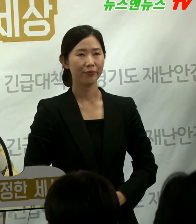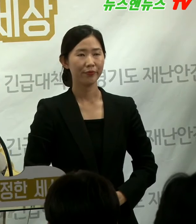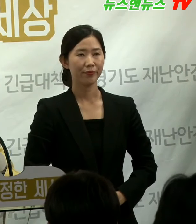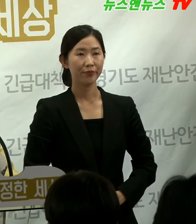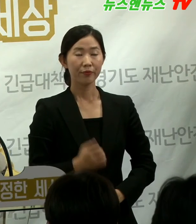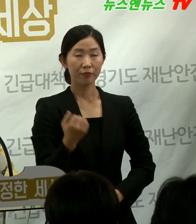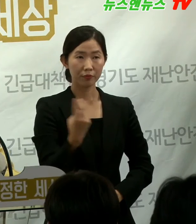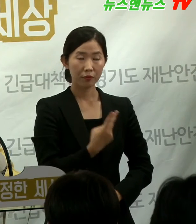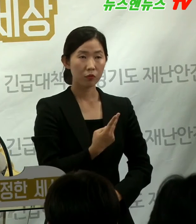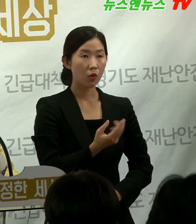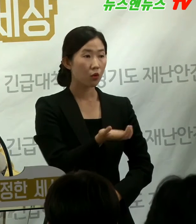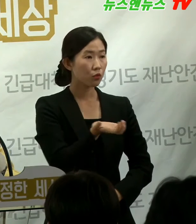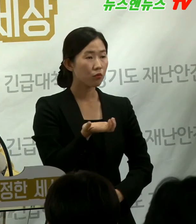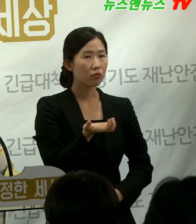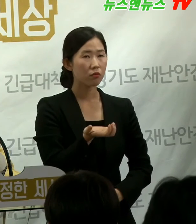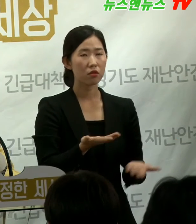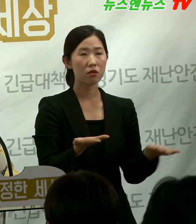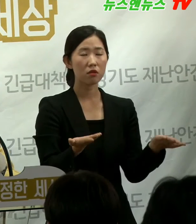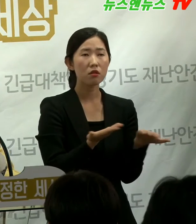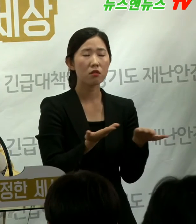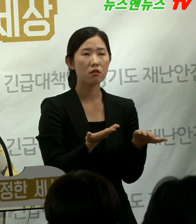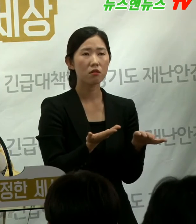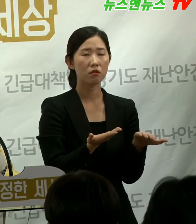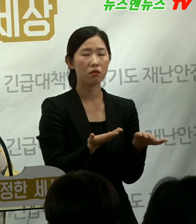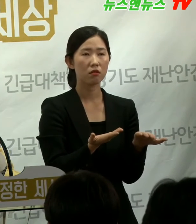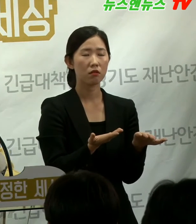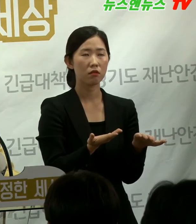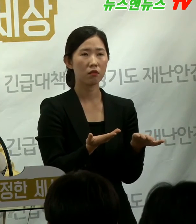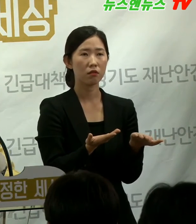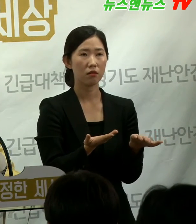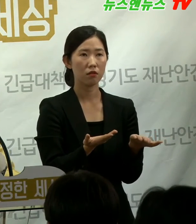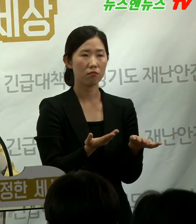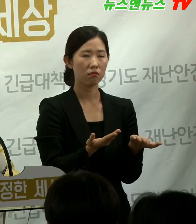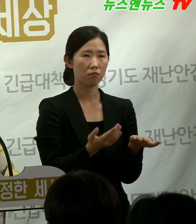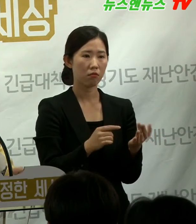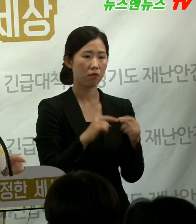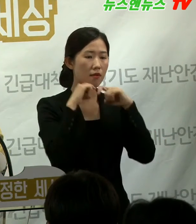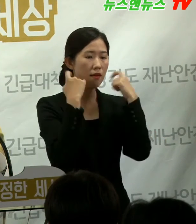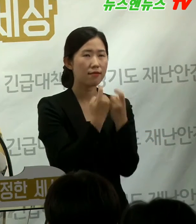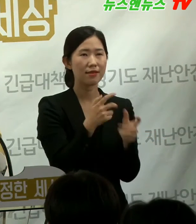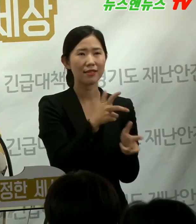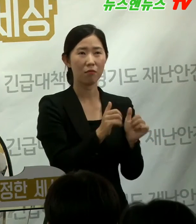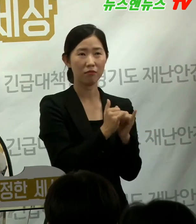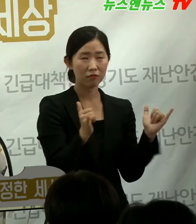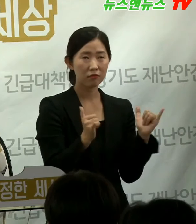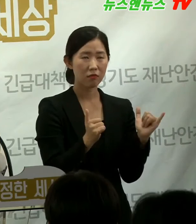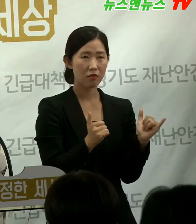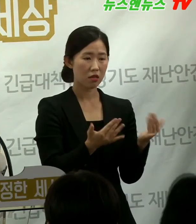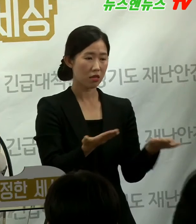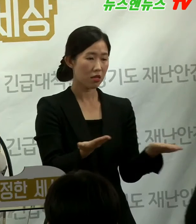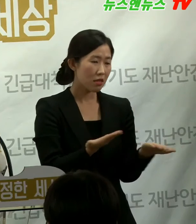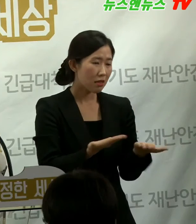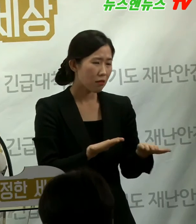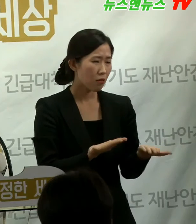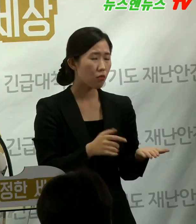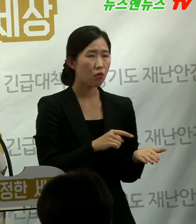영업자들에 대한 집회 제한 명령도 영업 제한 명령도 각계 영업자들과 다 토의를 해본